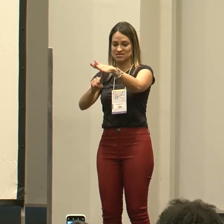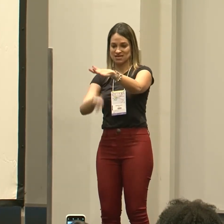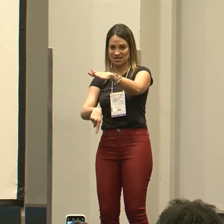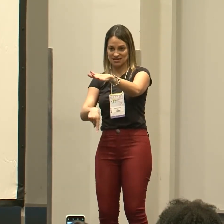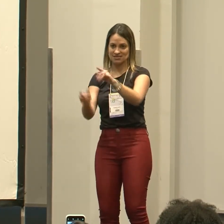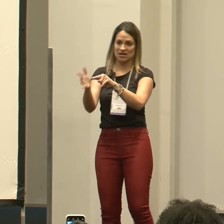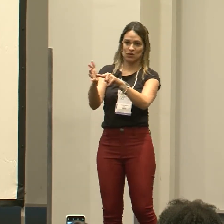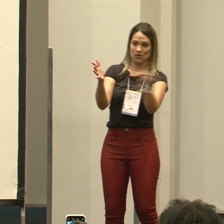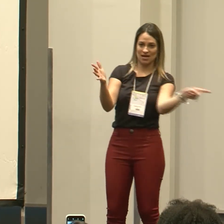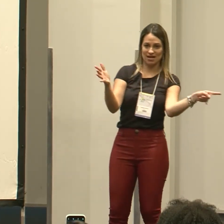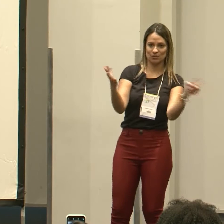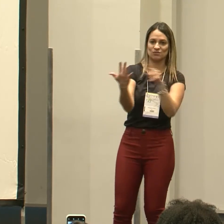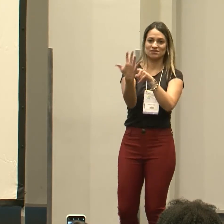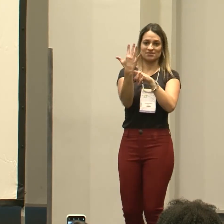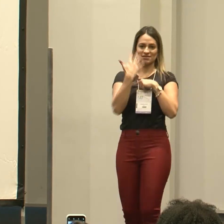Nessas direções.